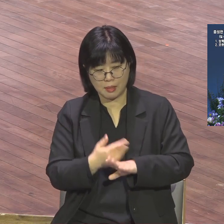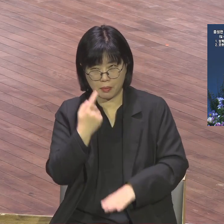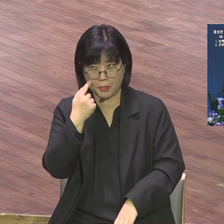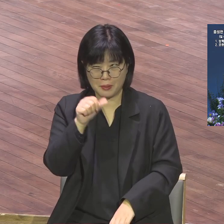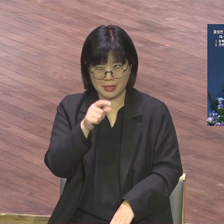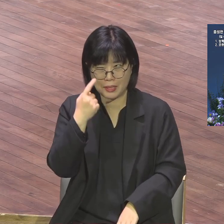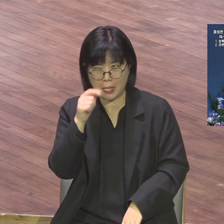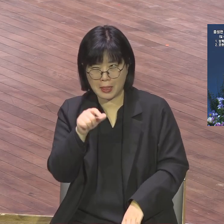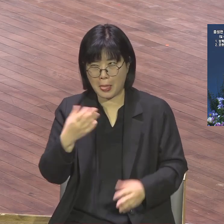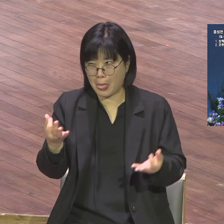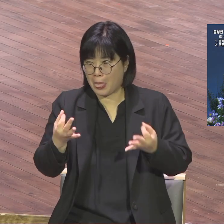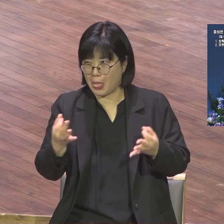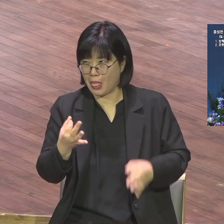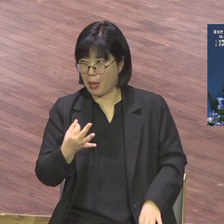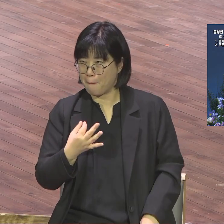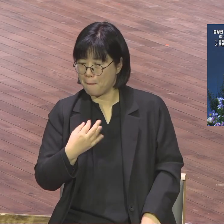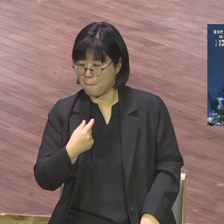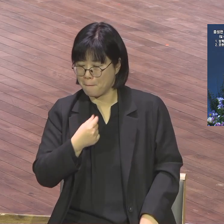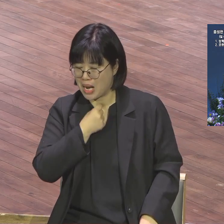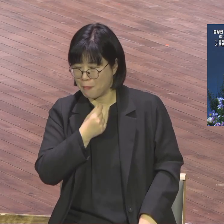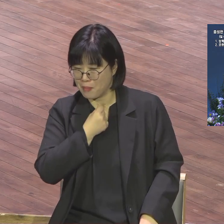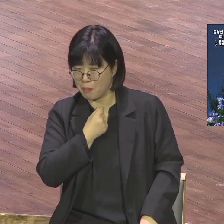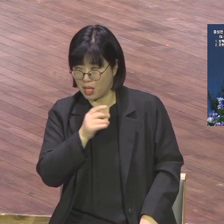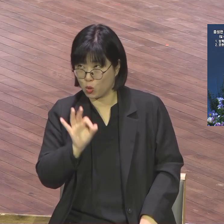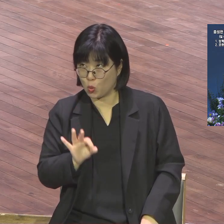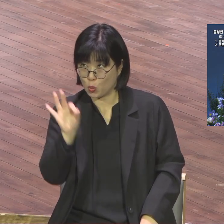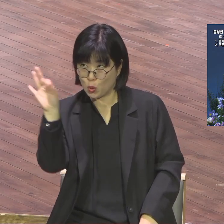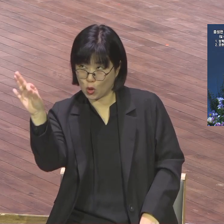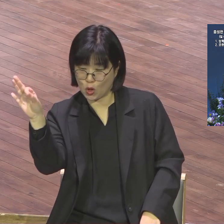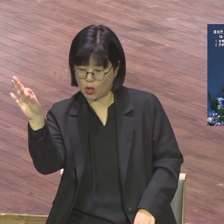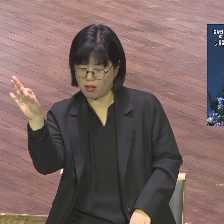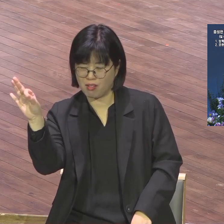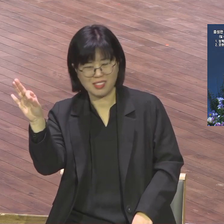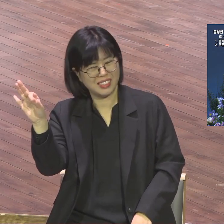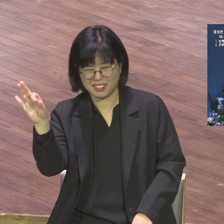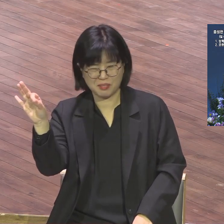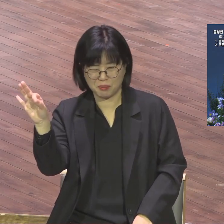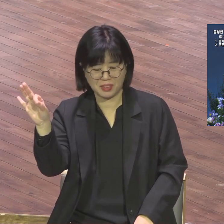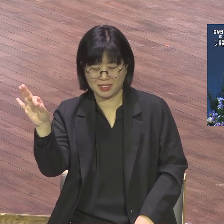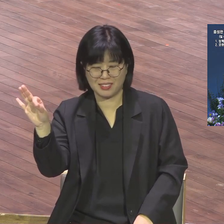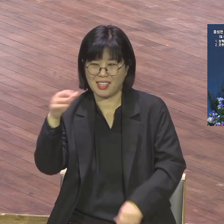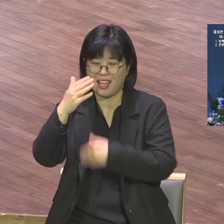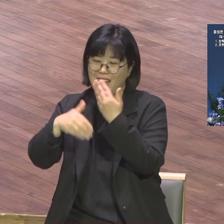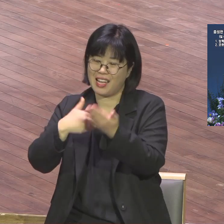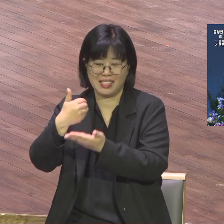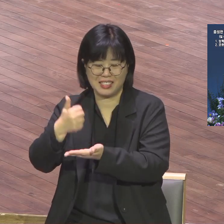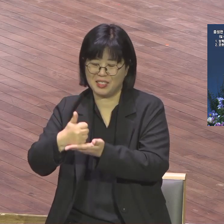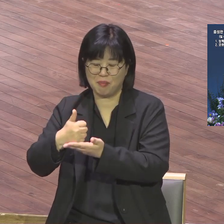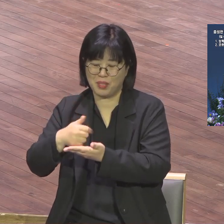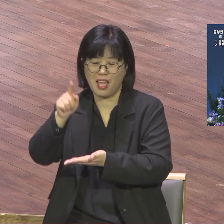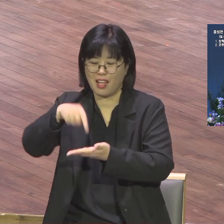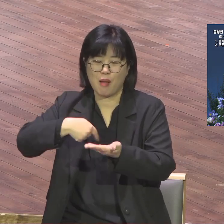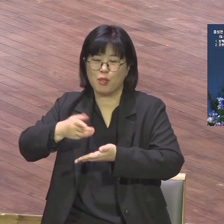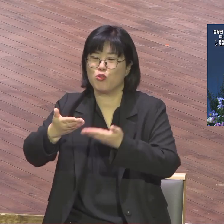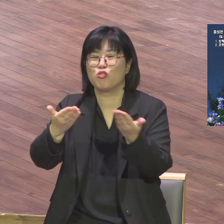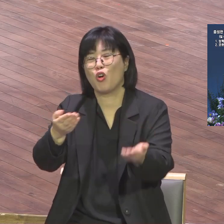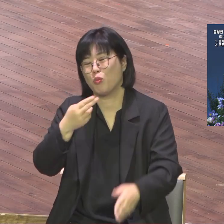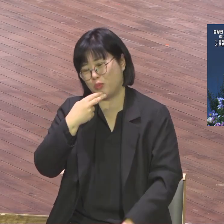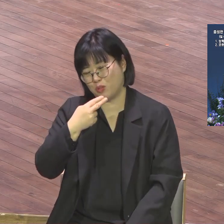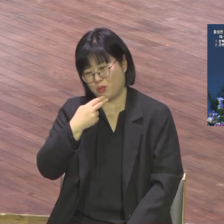정말로 하나님 앞에 드린 헌금은요, 하나님 다 기억하세요. 다 받으십니다. 아무 동기 없이.